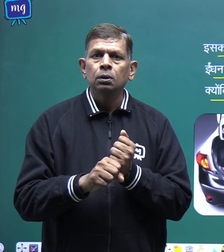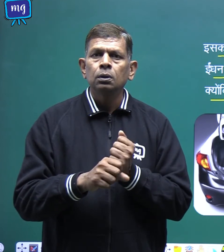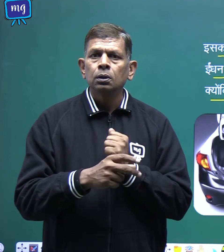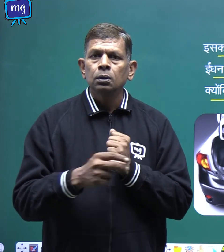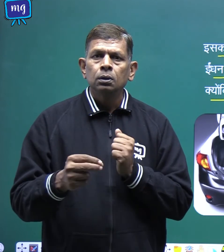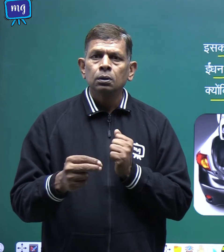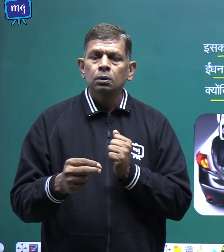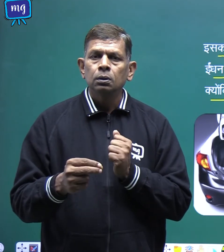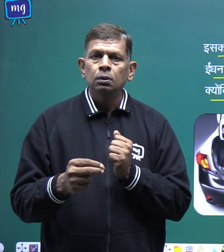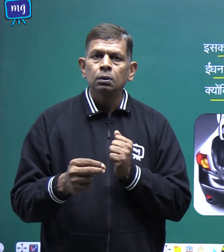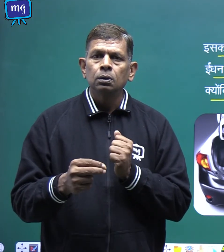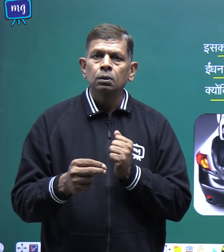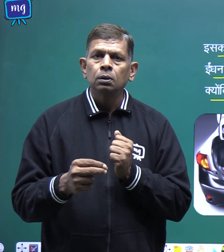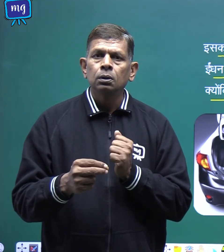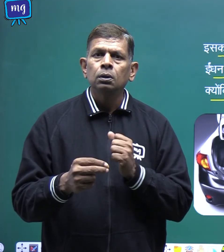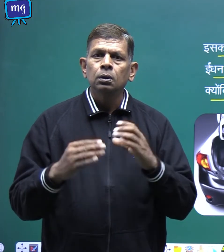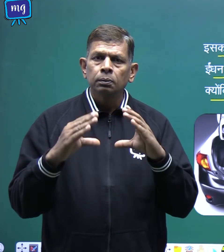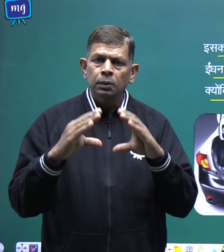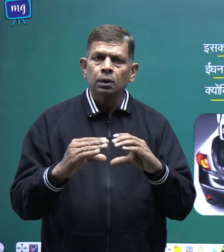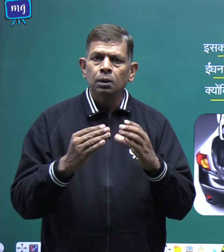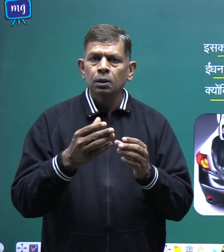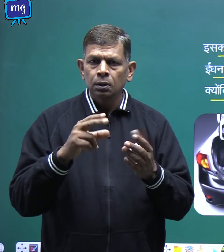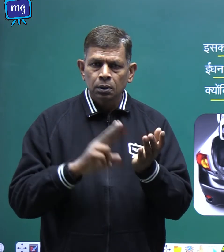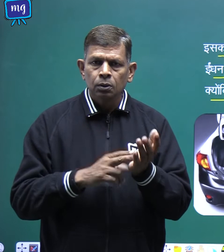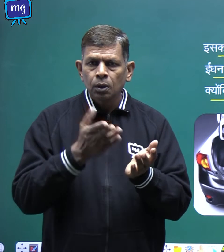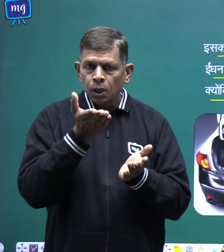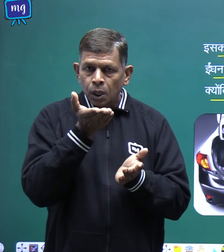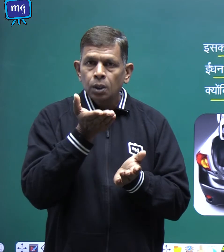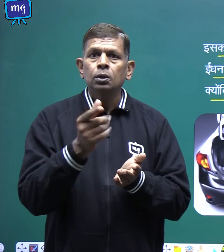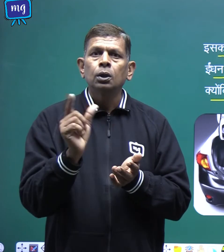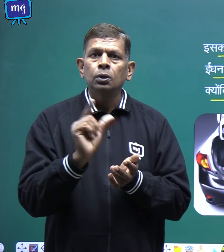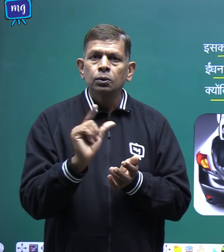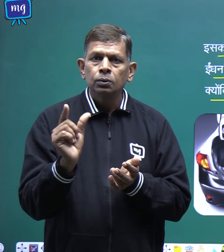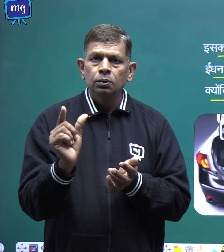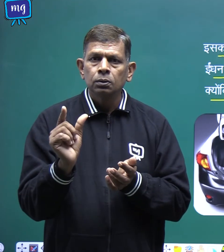यानी संपीड़ित प्राकृतिक गैस का